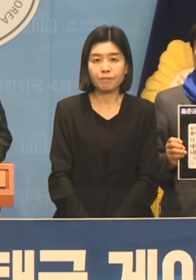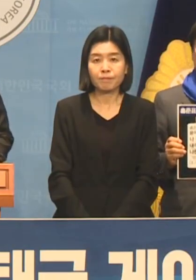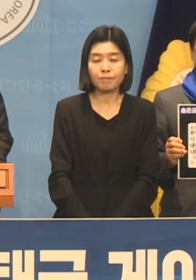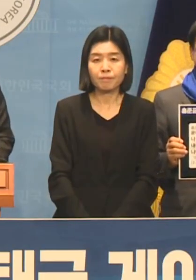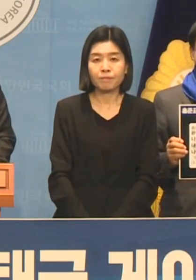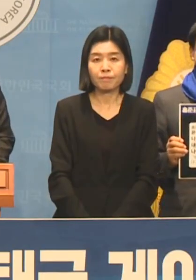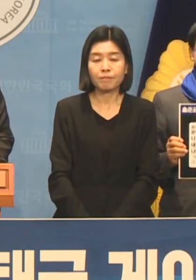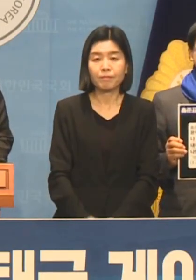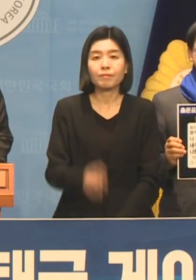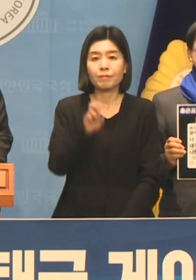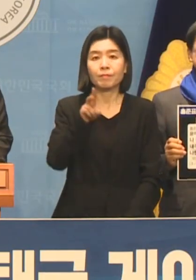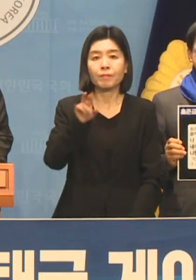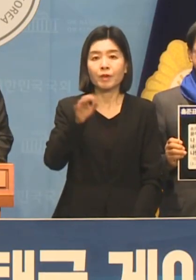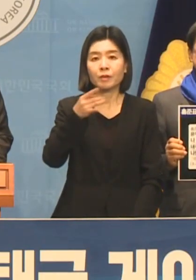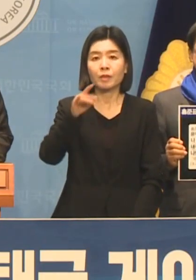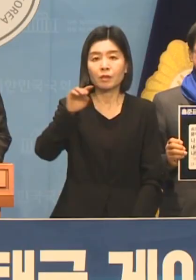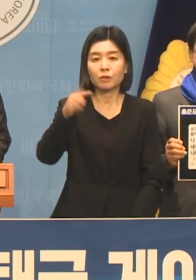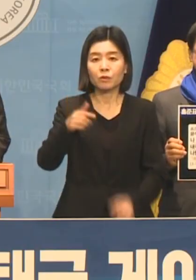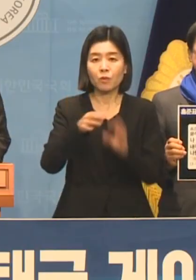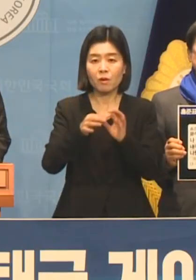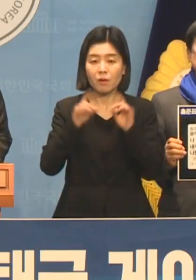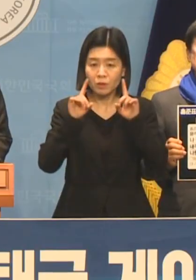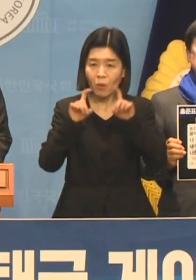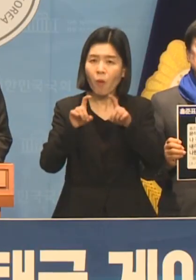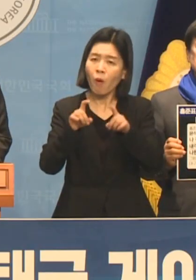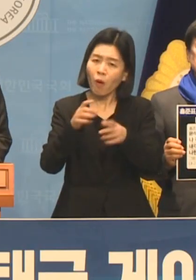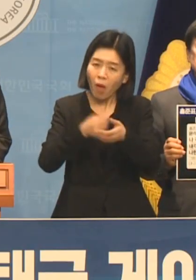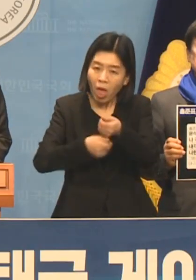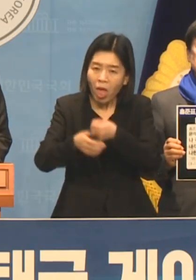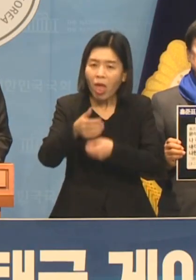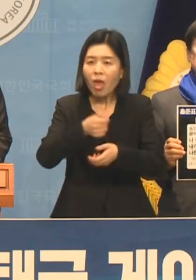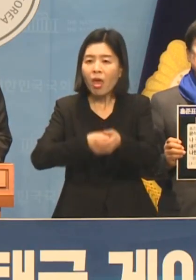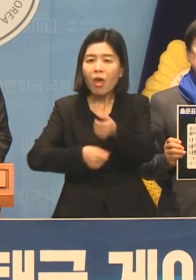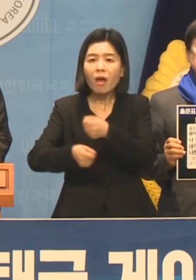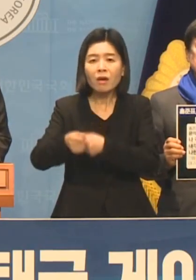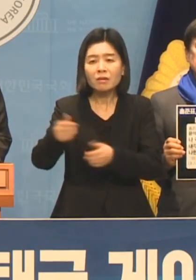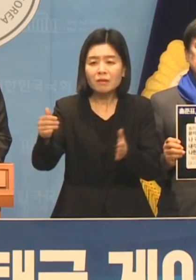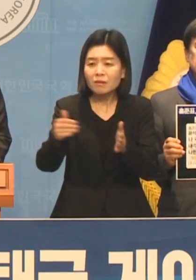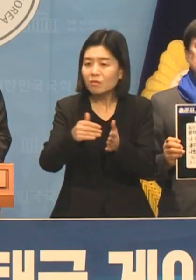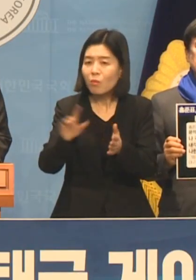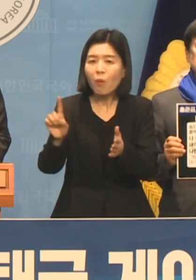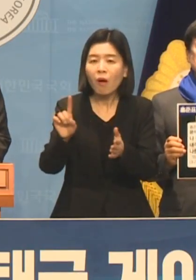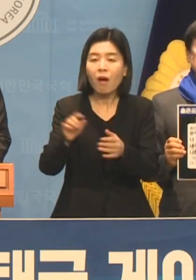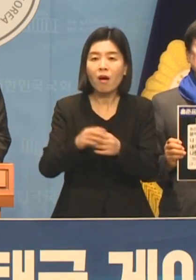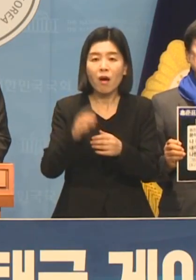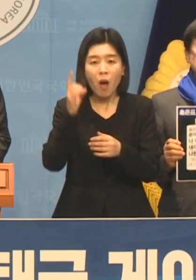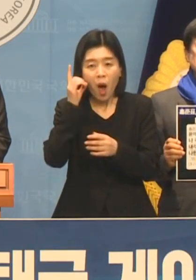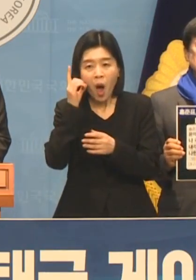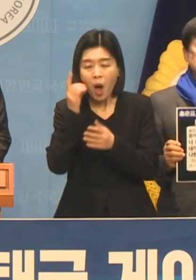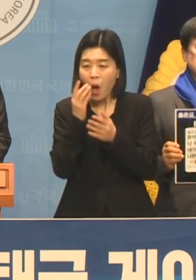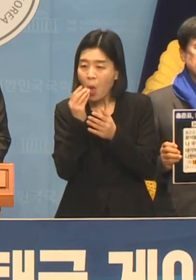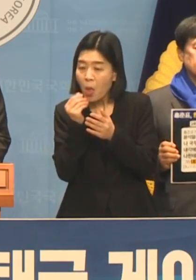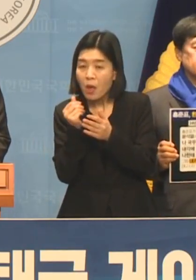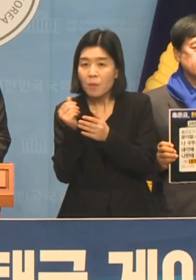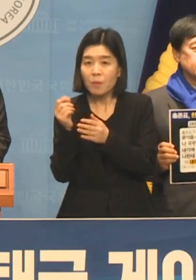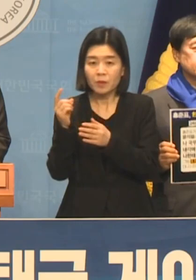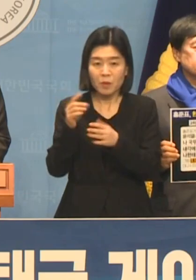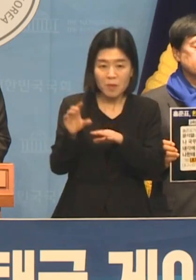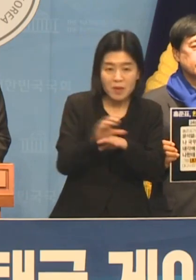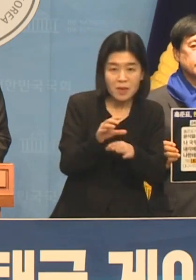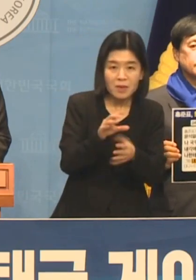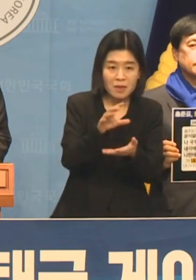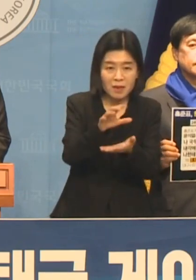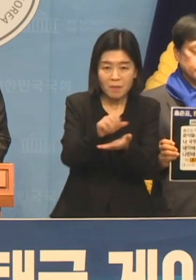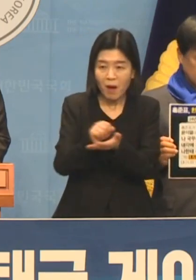예, 명태균 게이트와 관련해서는 끝이 어딘지 알 수가 없습니다. 황금폰에 이어서 황금 PC까지 확보가